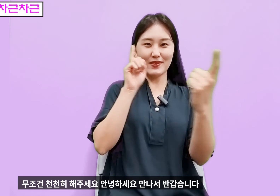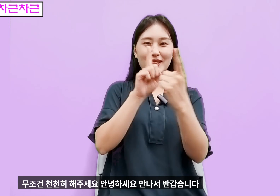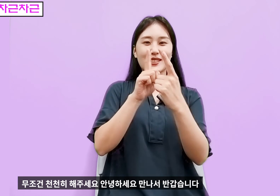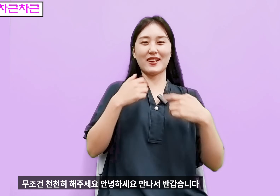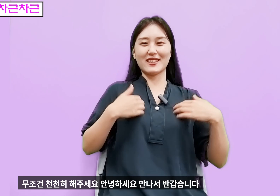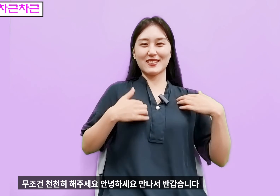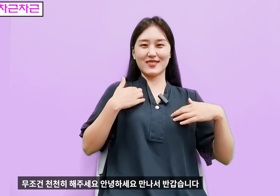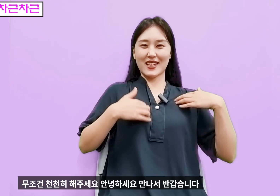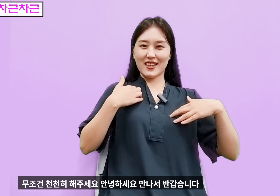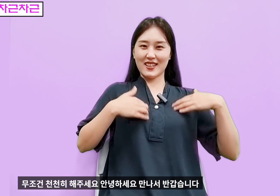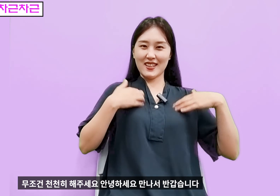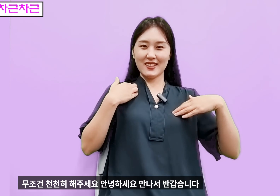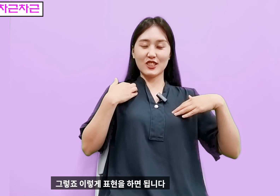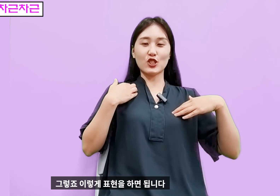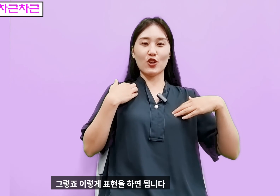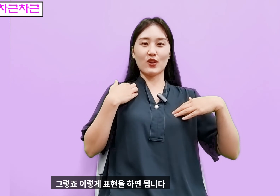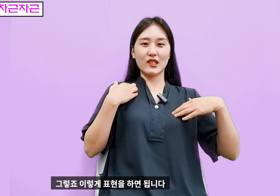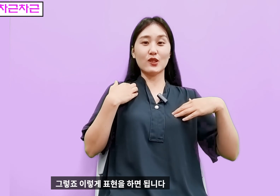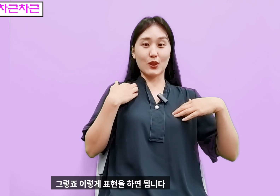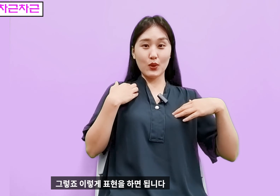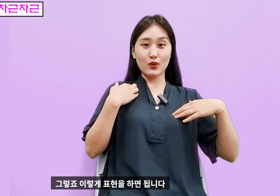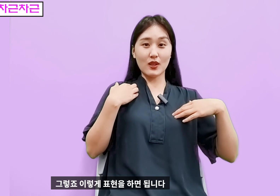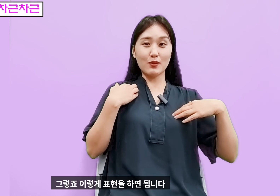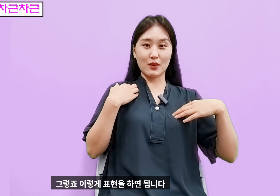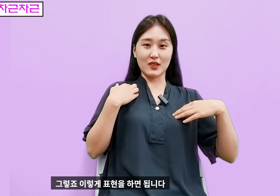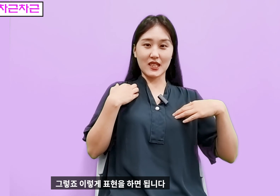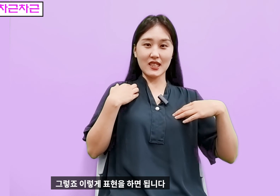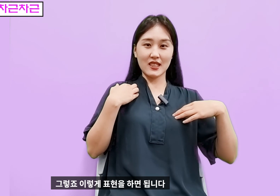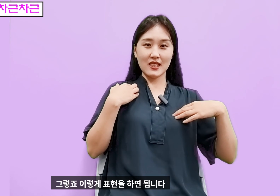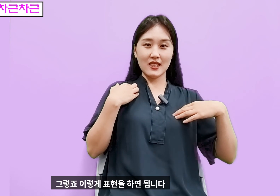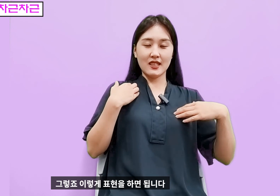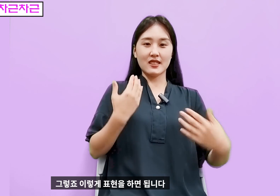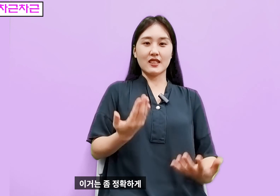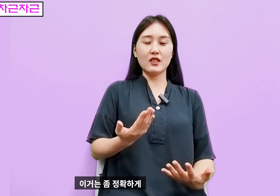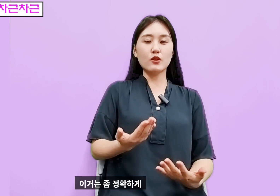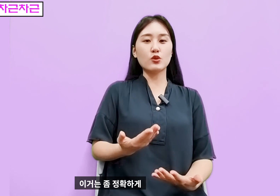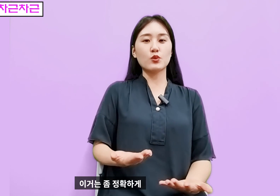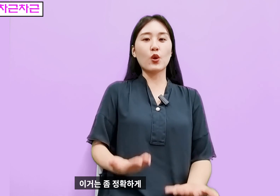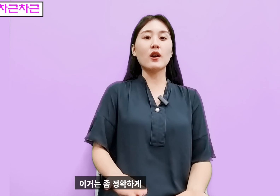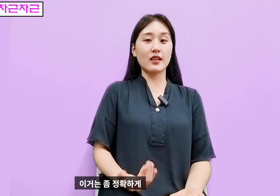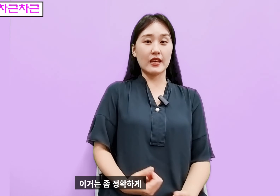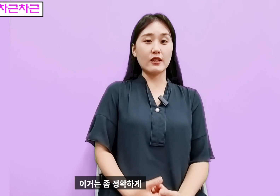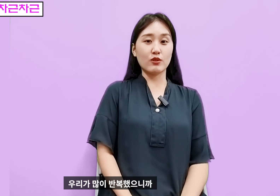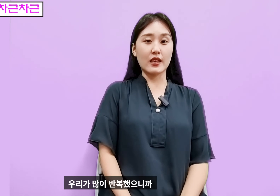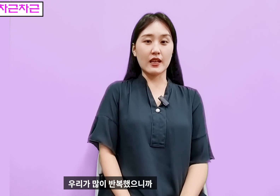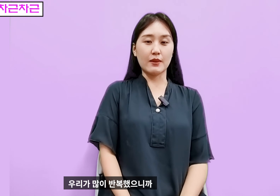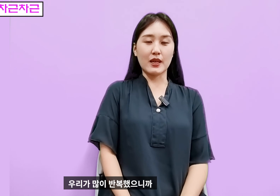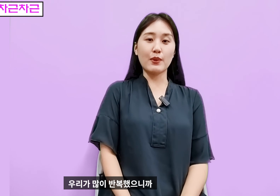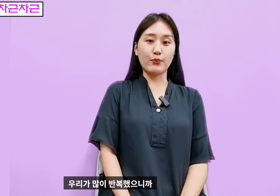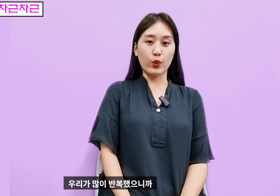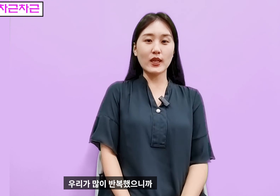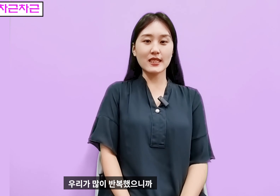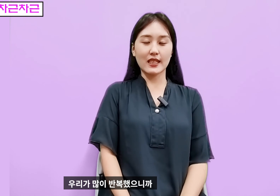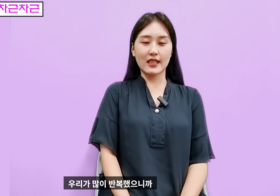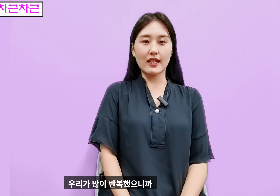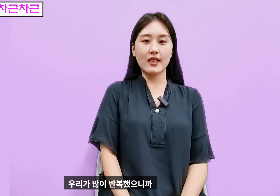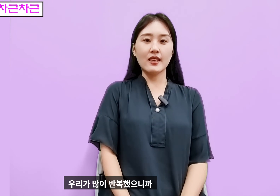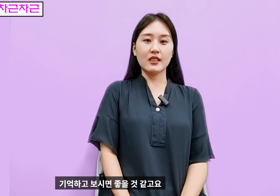만나서 반갑습니다. 그쵸? 이렇게 표현을 하면 됩니다. 자, 이거는 좀 정확하게 우리가 많이 반복했으니까